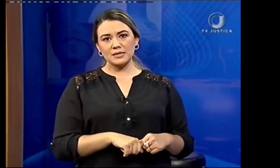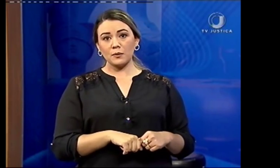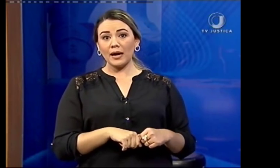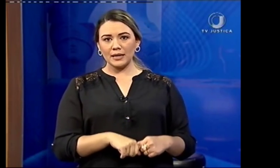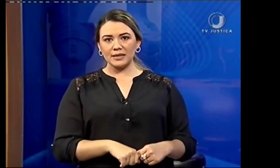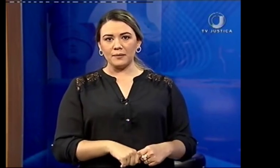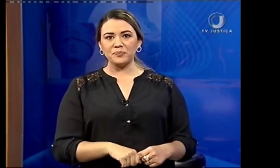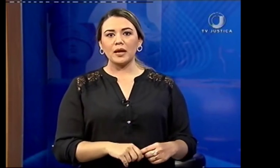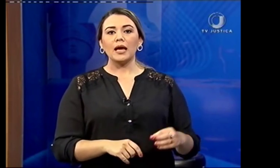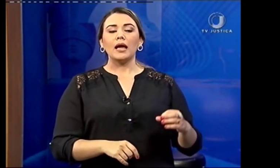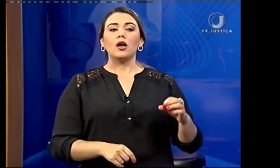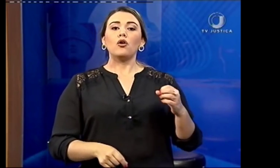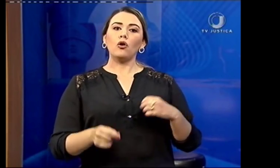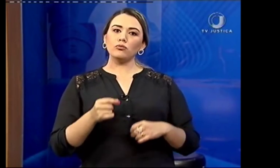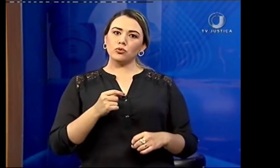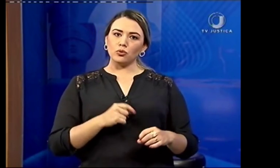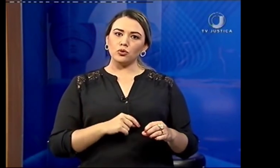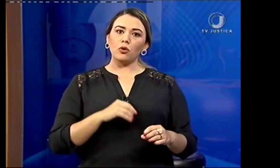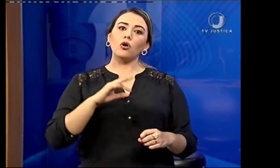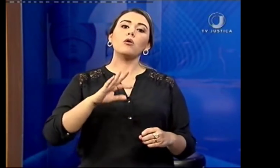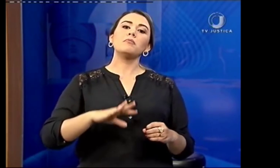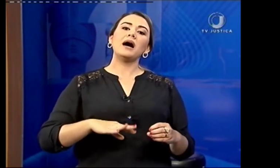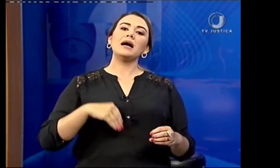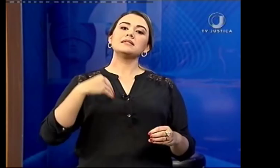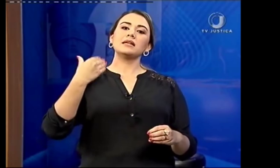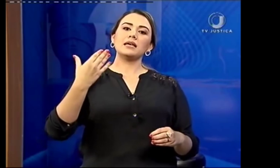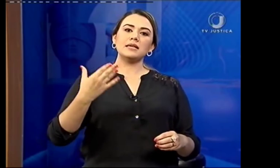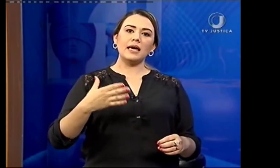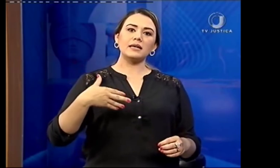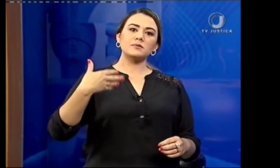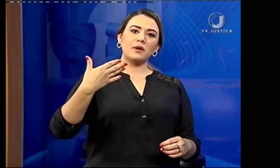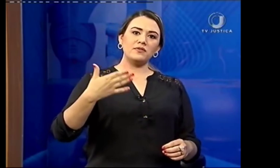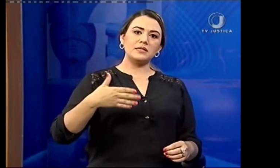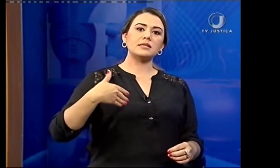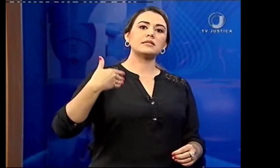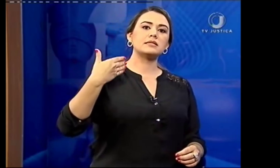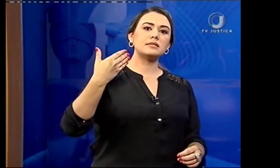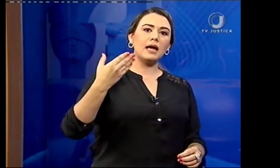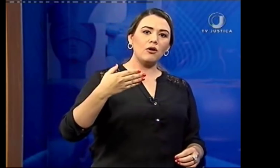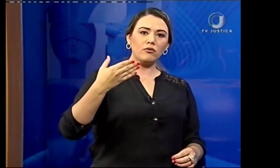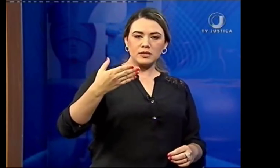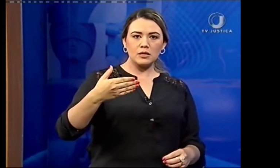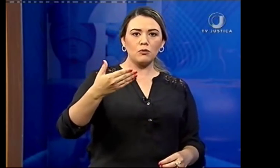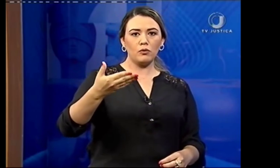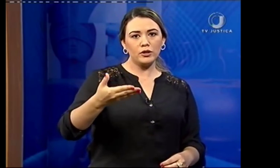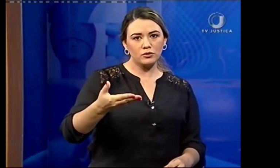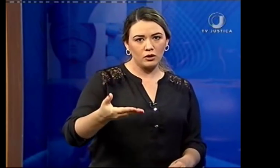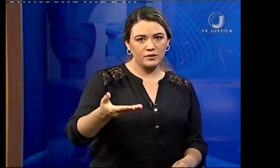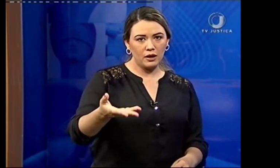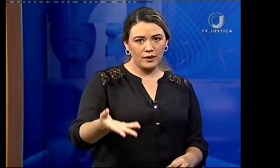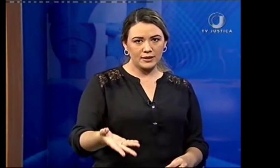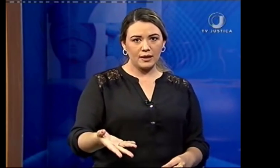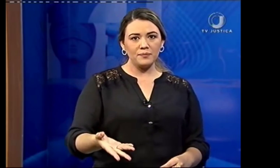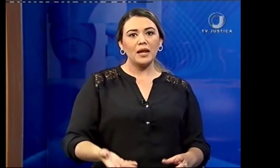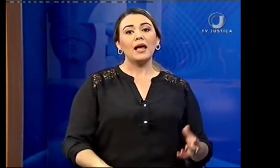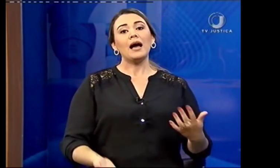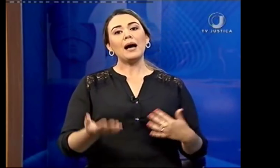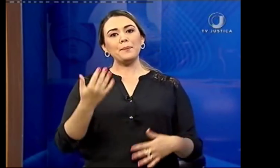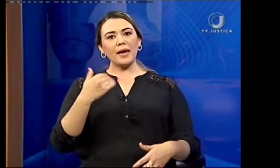Brasil ainda. Contudo, com base nas regras previstas na Convenção 189 da OIT, a PEC